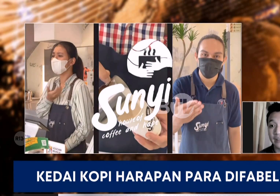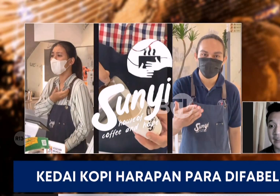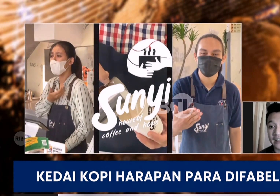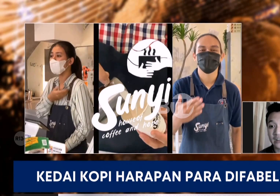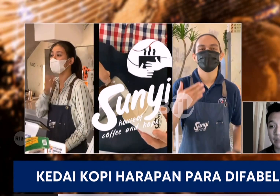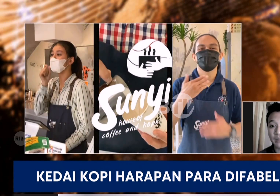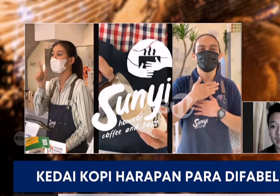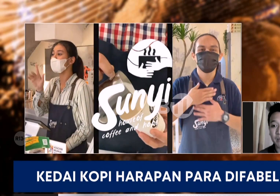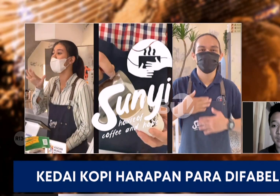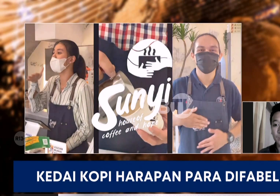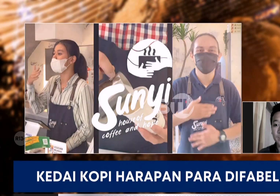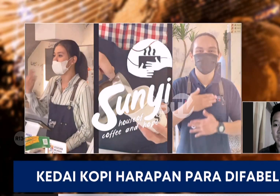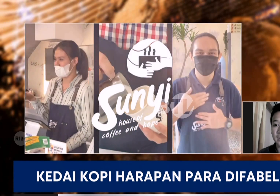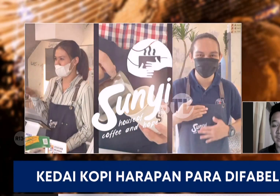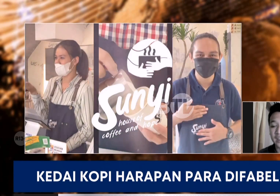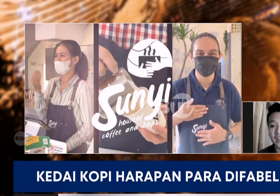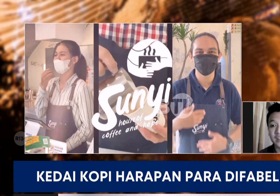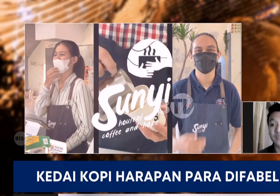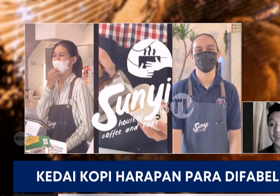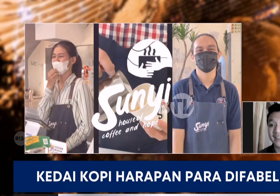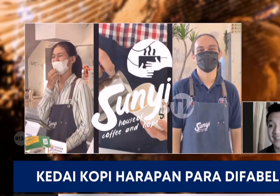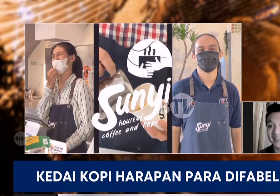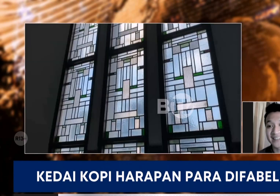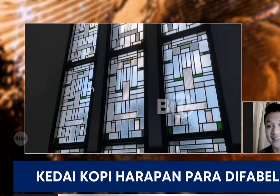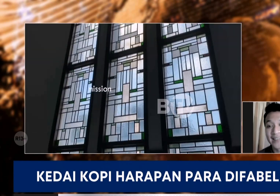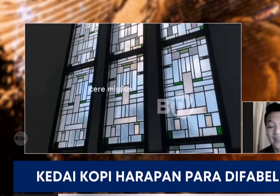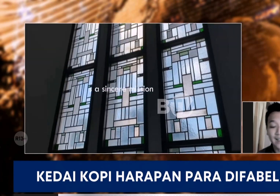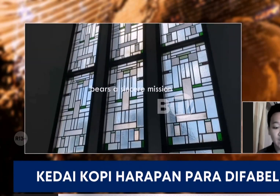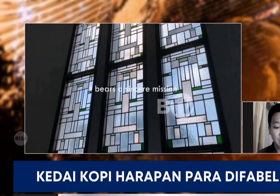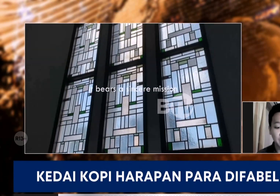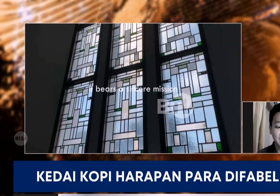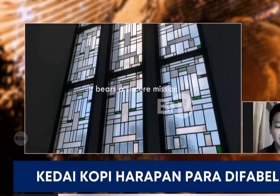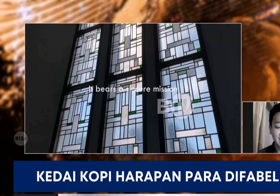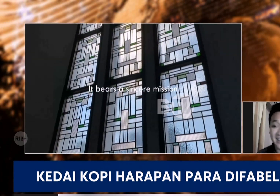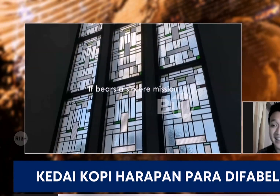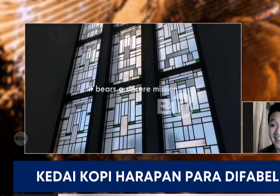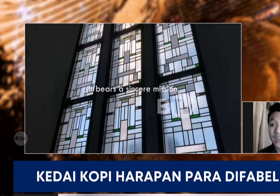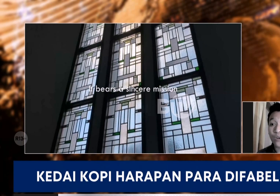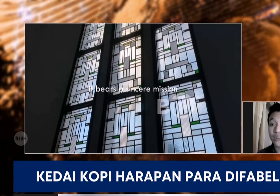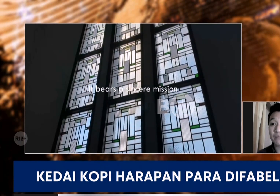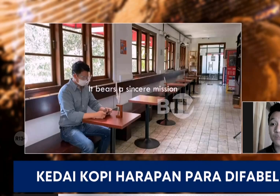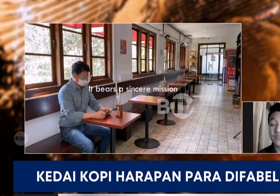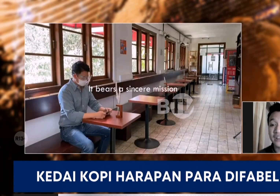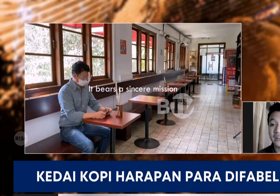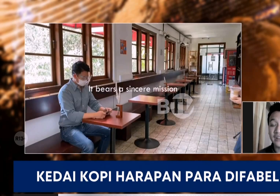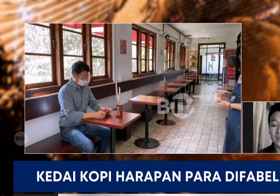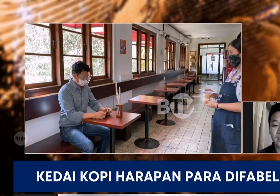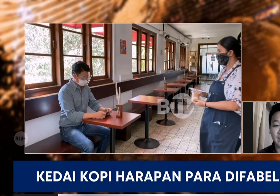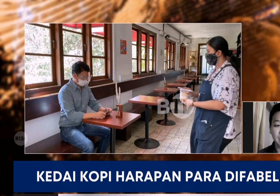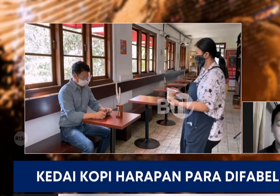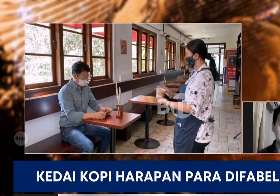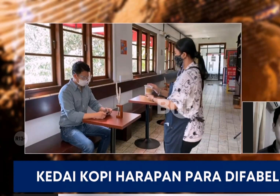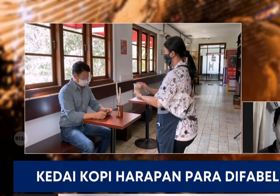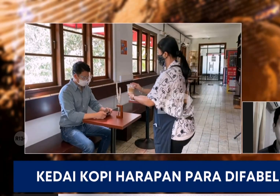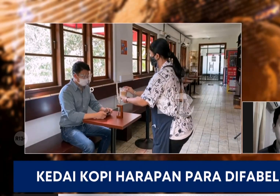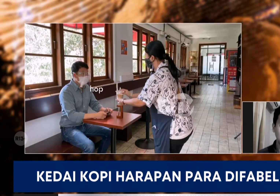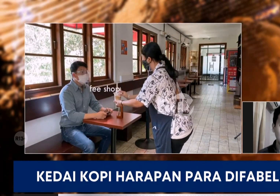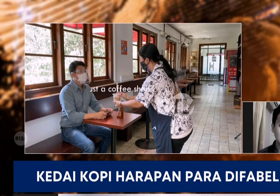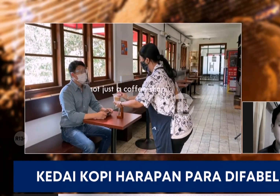teman-teman disabilitas. Tapi namanya Sunyi, jangan-jangan gak ada suaranya. Iya, gitu. betul. Sebenarnya konsep Sunyi ini gini